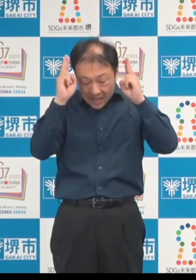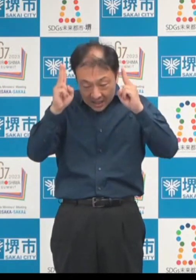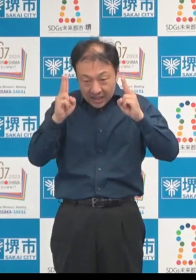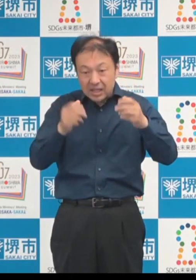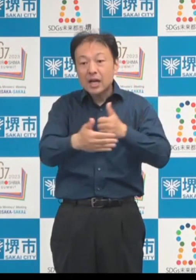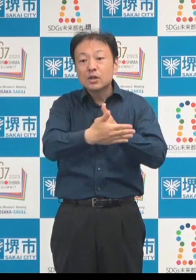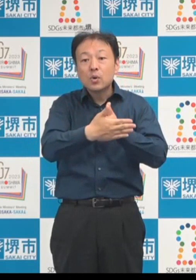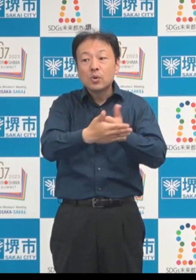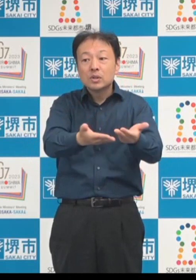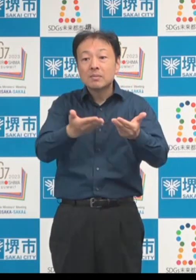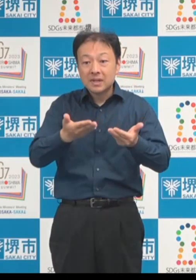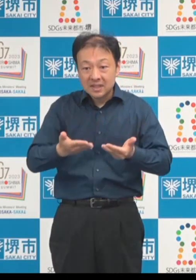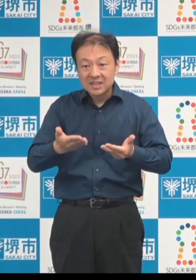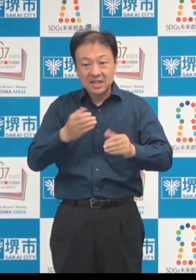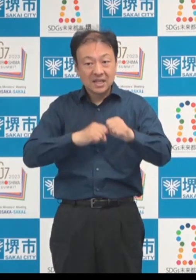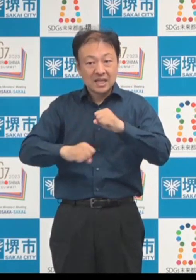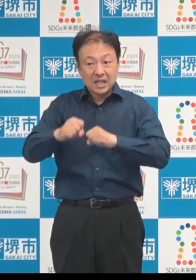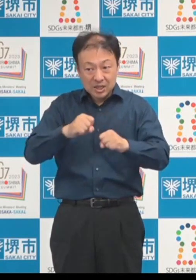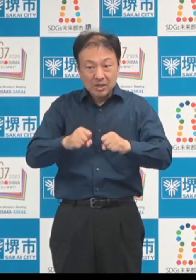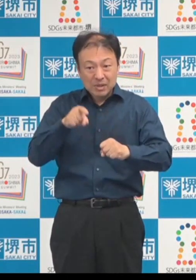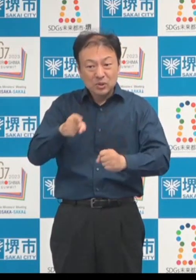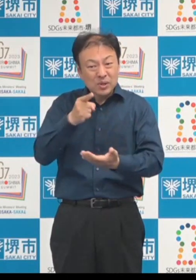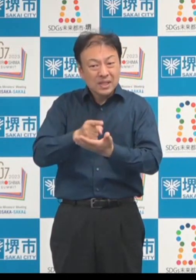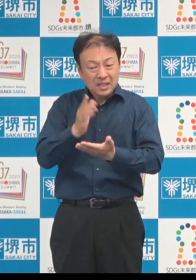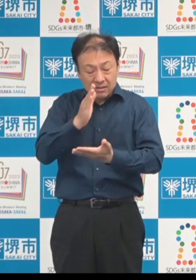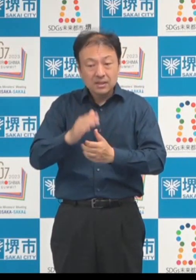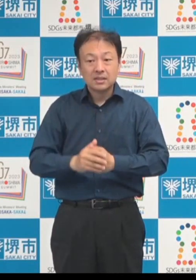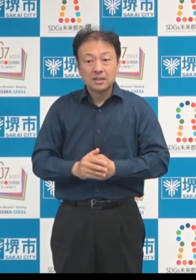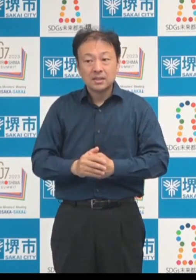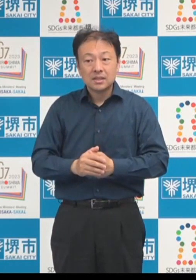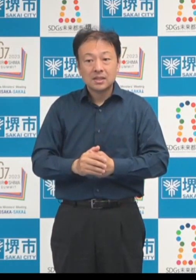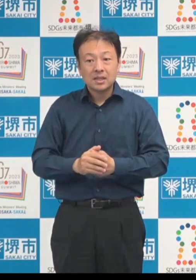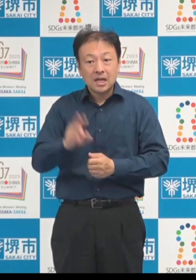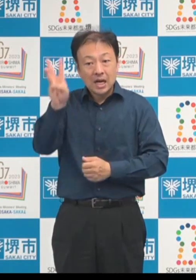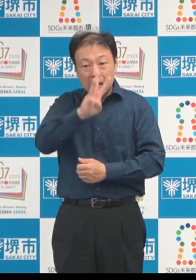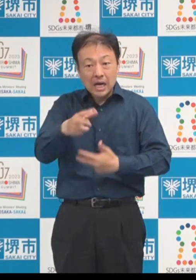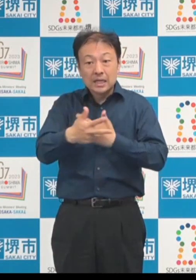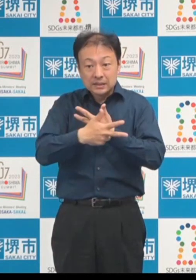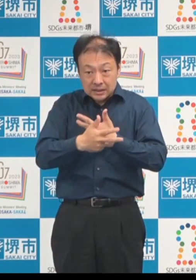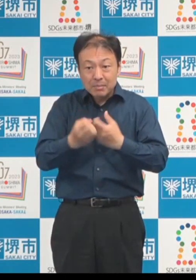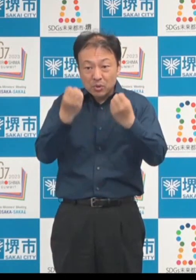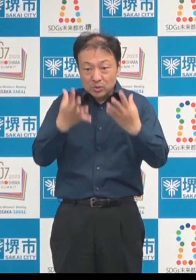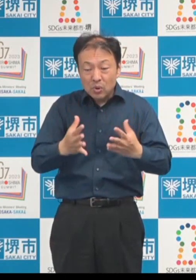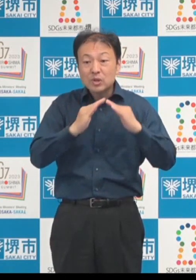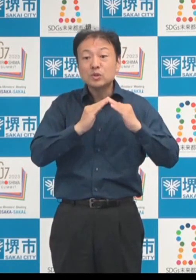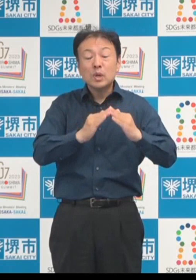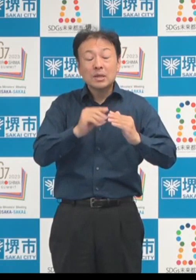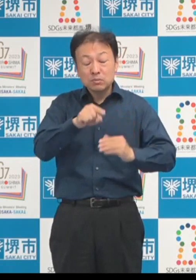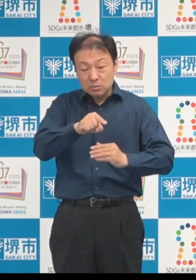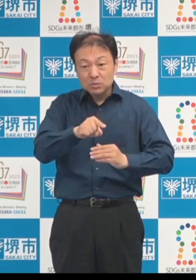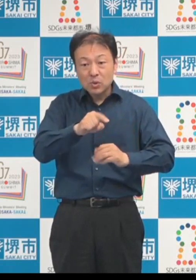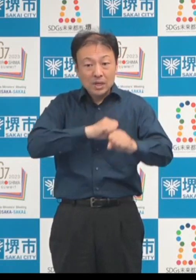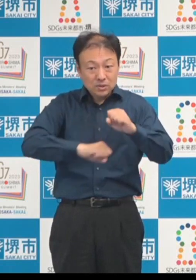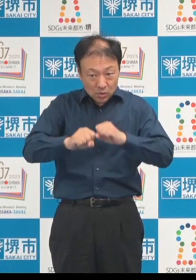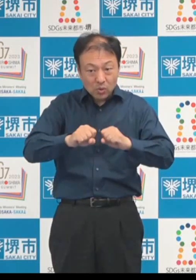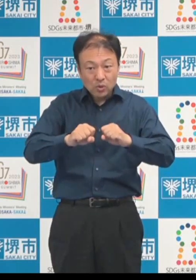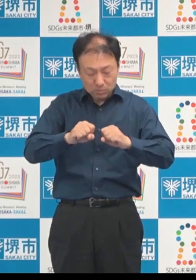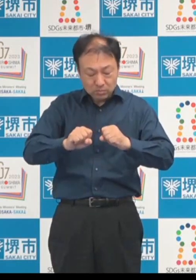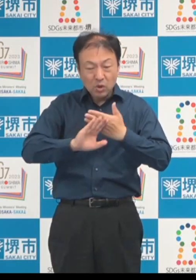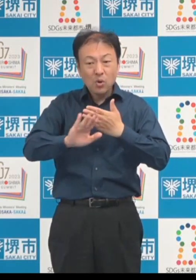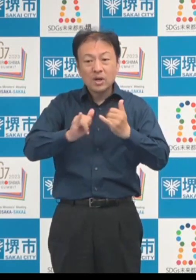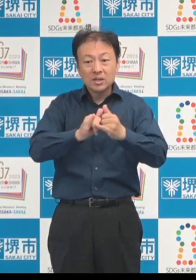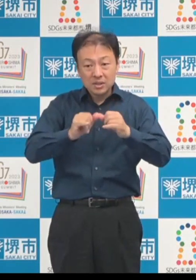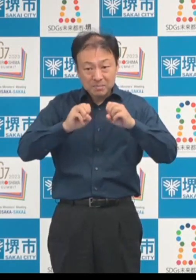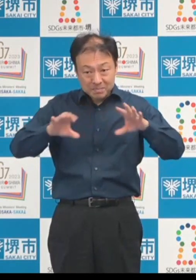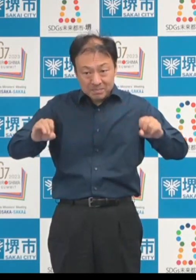ながら、この取り組み、中本に限った話ではありませんけど、例えば仙北ニュータウンの取り組みであったり、さまざまなところがより多くの方に伝わるような努力はしていき